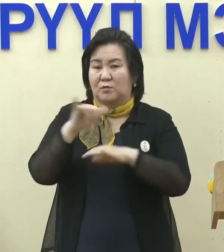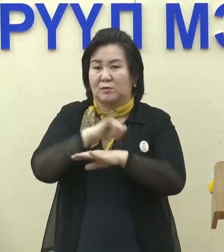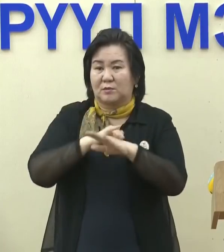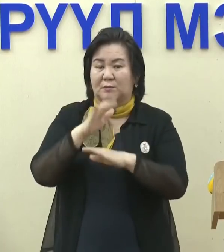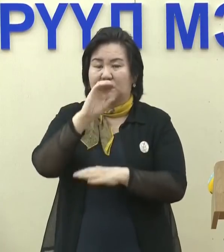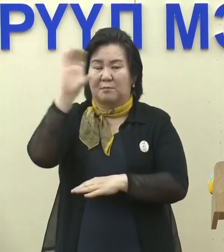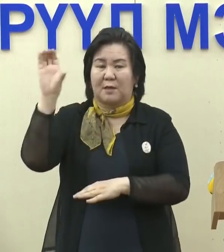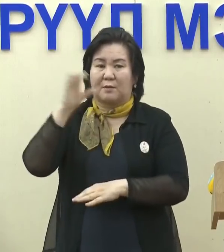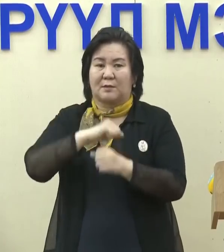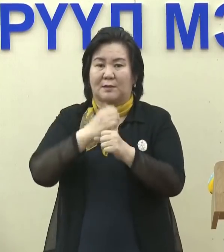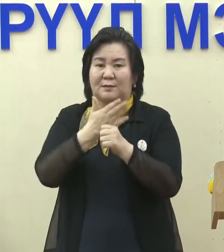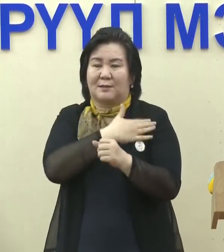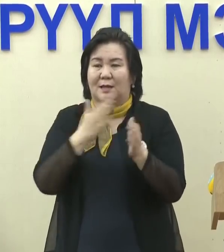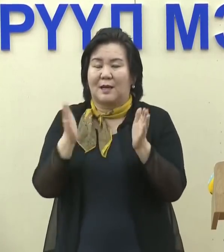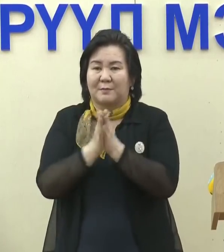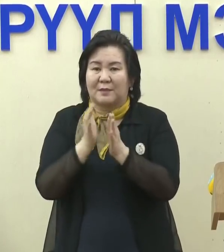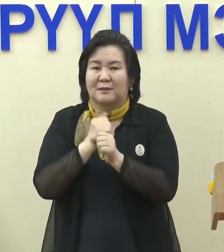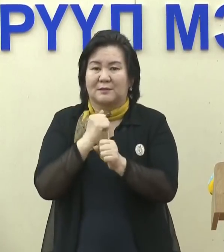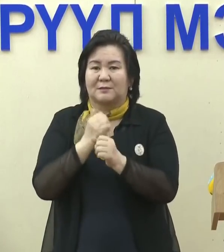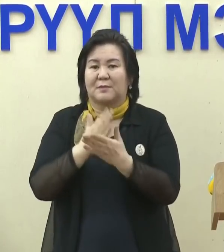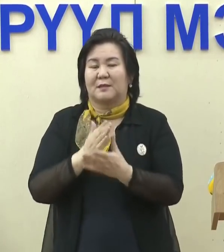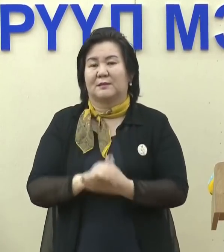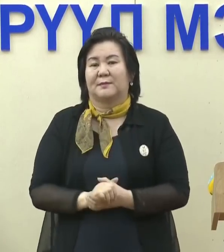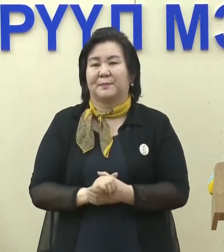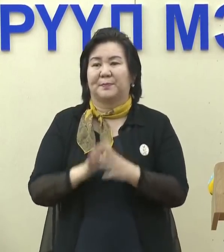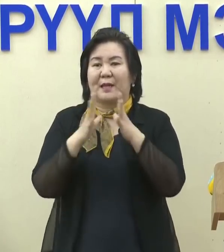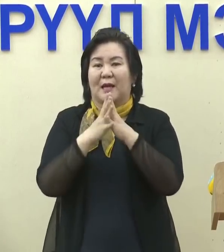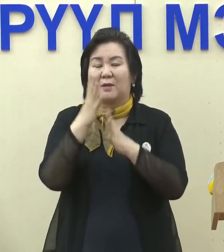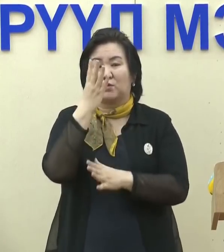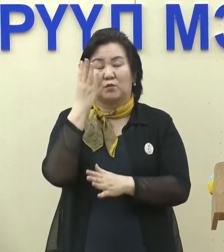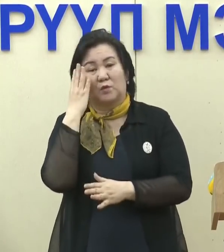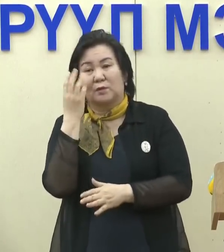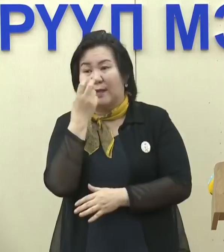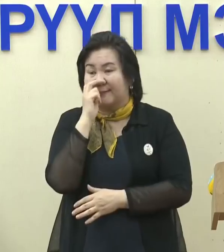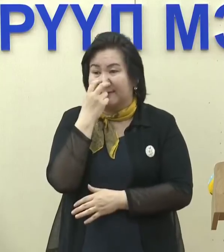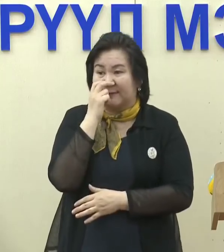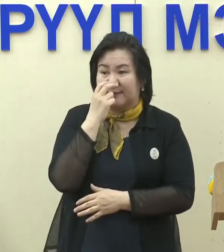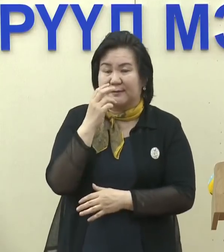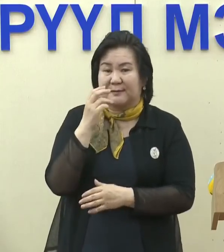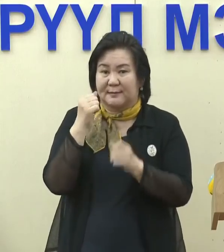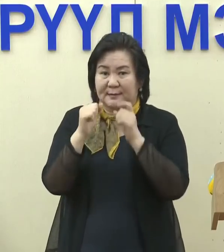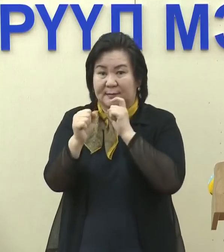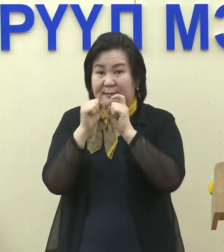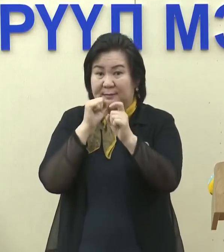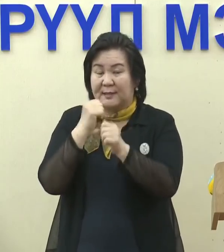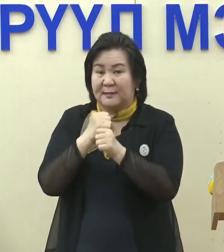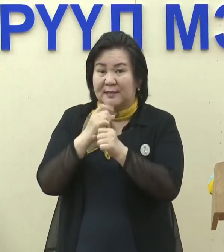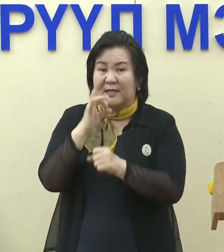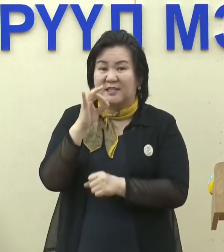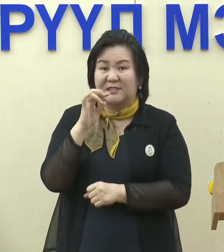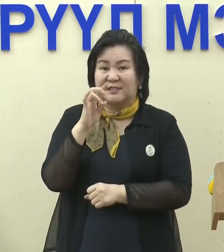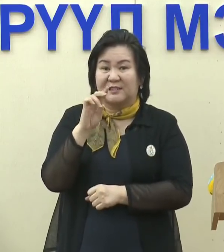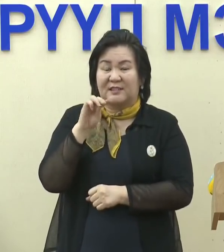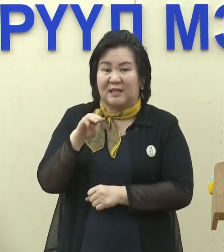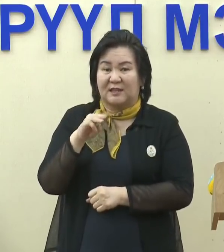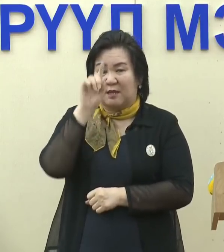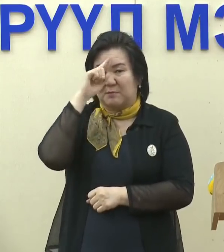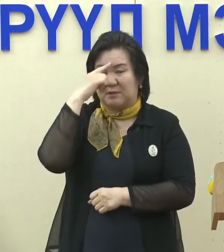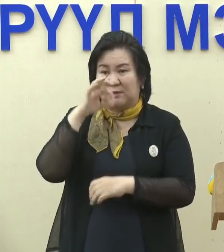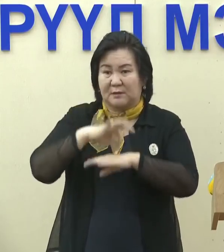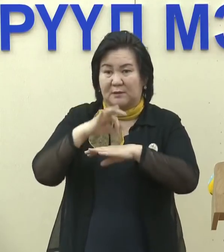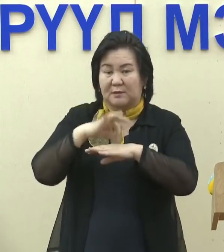байгууллага хариуцсан ханган ажиллаж байгаа. За 14 хоногийн ажиглалт дайчлагдсан ажиллах резидент эмчнэрийг халдвар төвчин